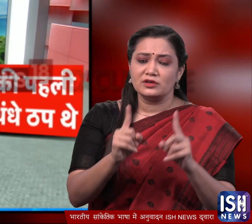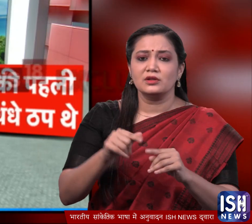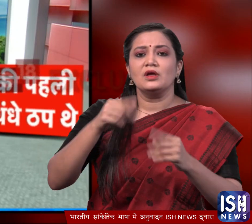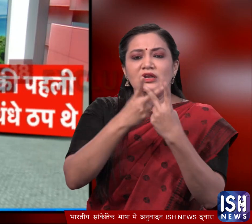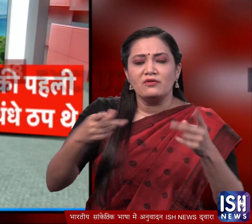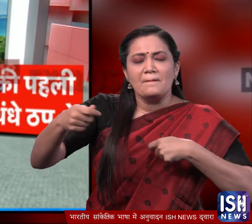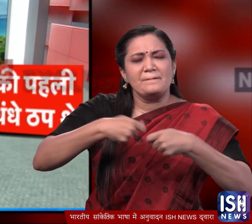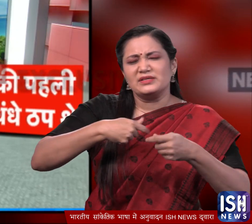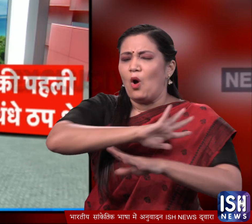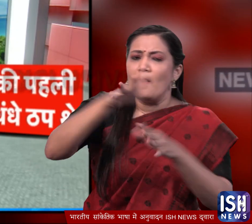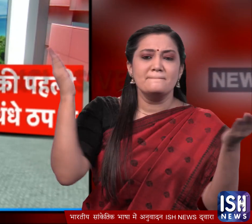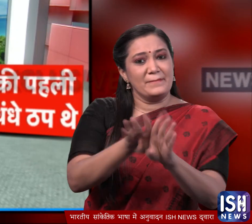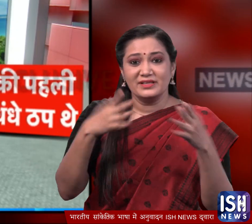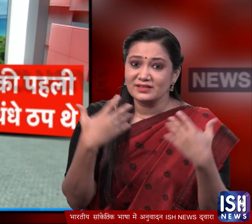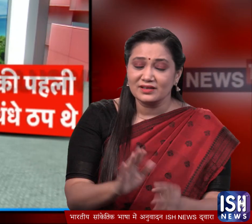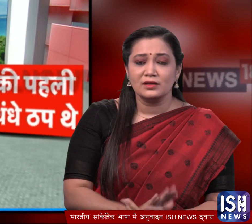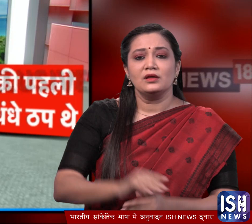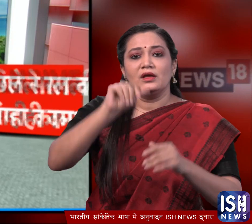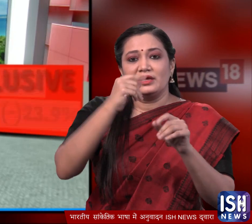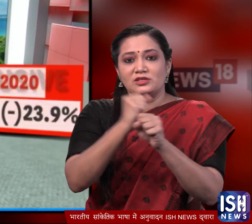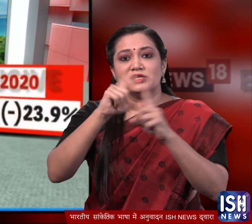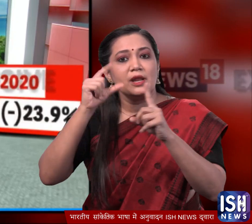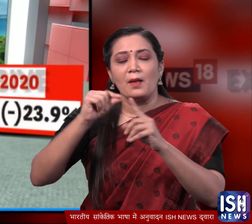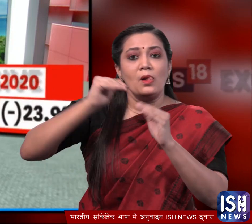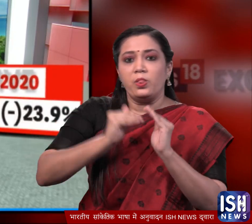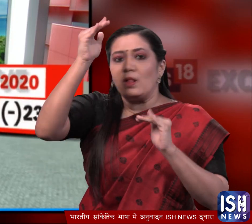कारण काम धंधे पूरी तरह ठप हो गए थे और देश की जीडीपी